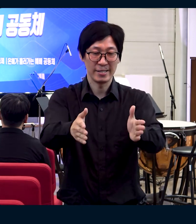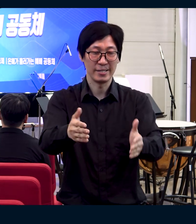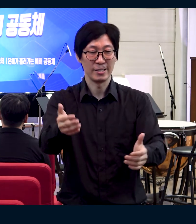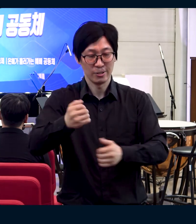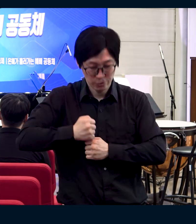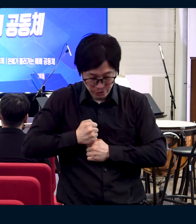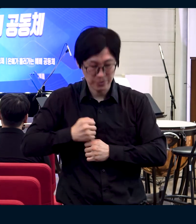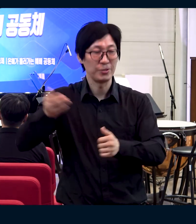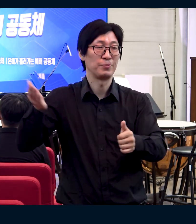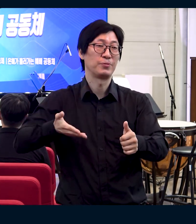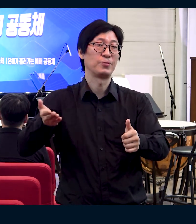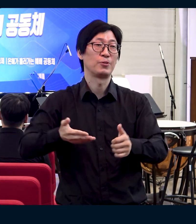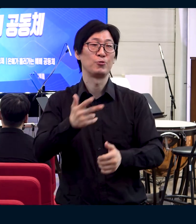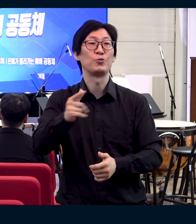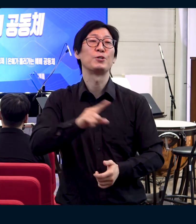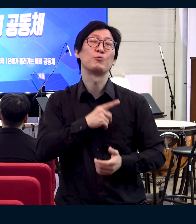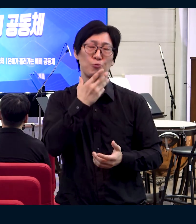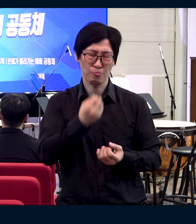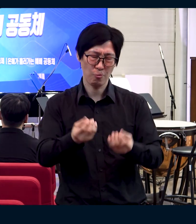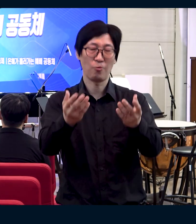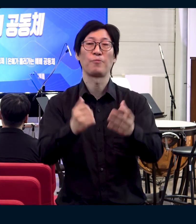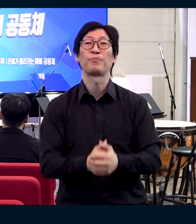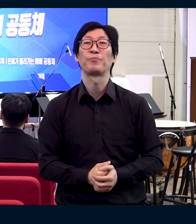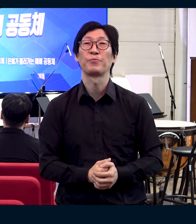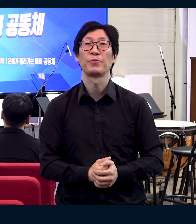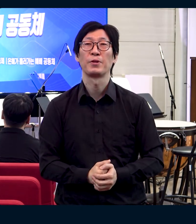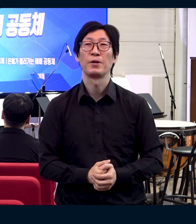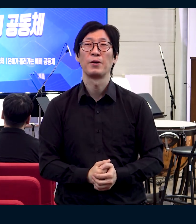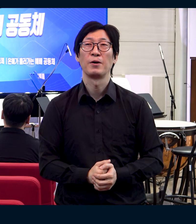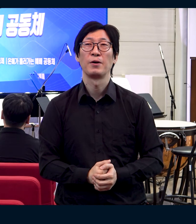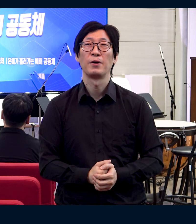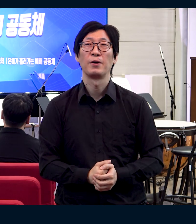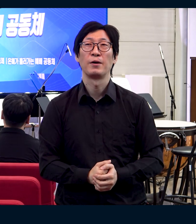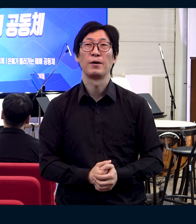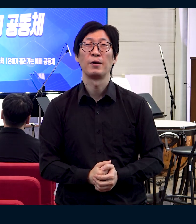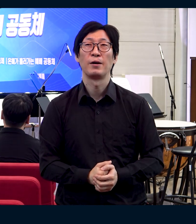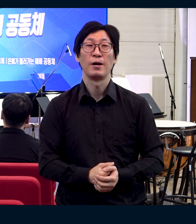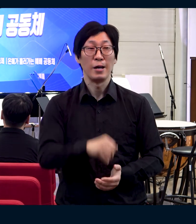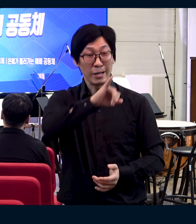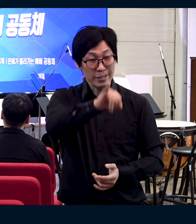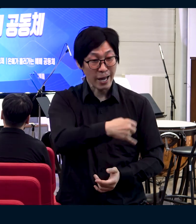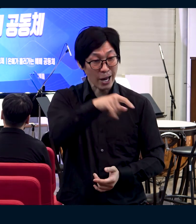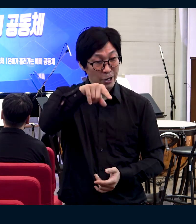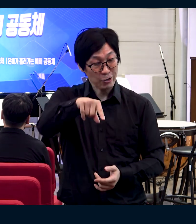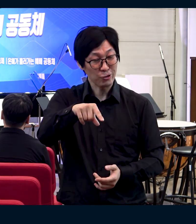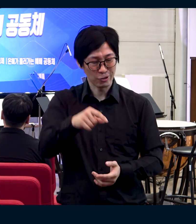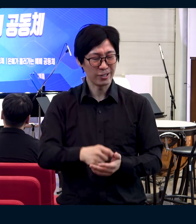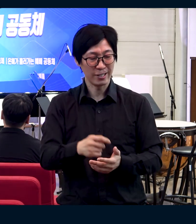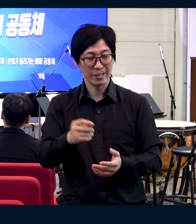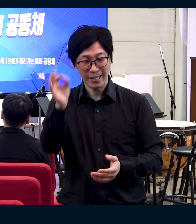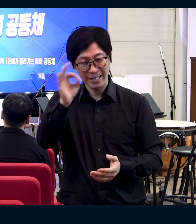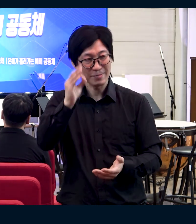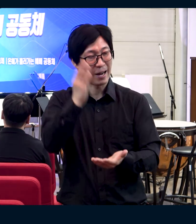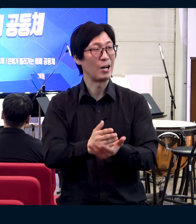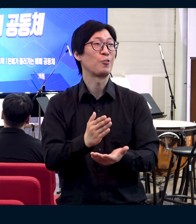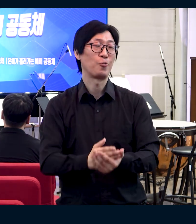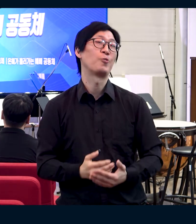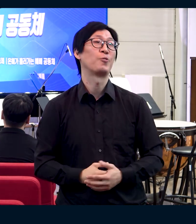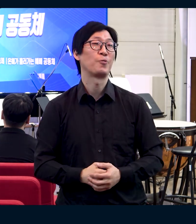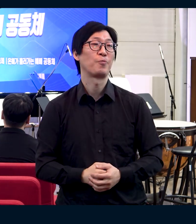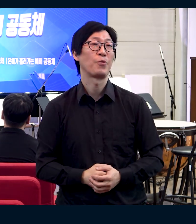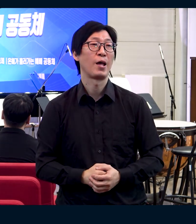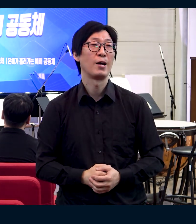수 있기를 주님을 축원합니다. 여러분, 자꾸 잔머리 굴리지 말고, 자꾸 이것저것 저것 다른 거 찾지